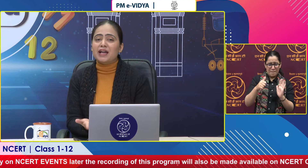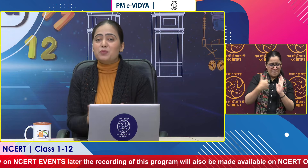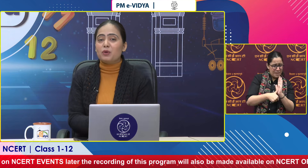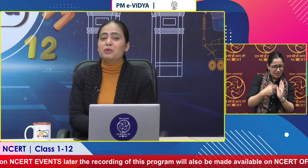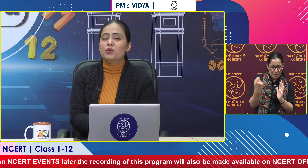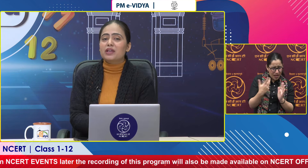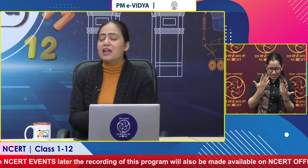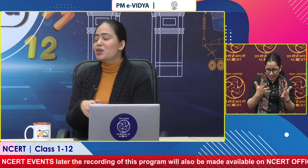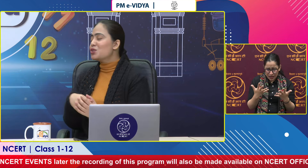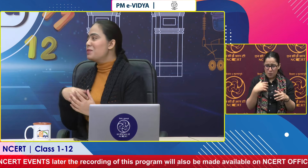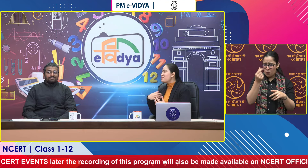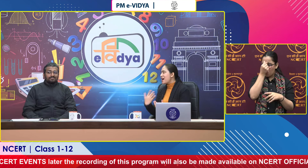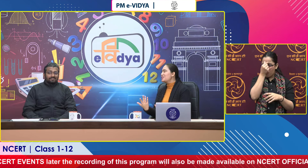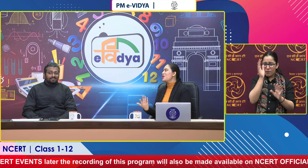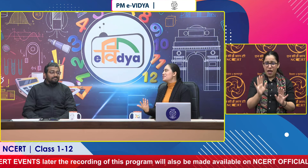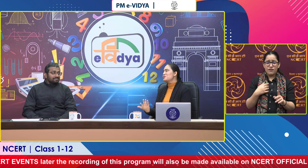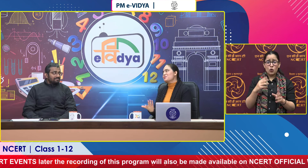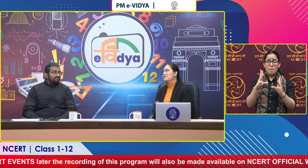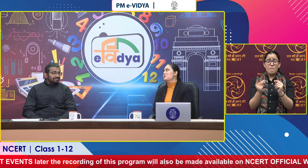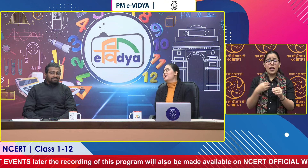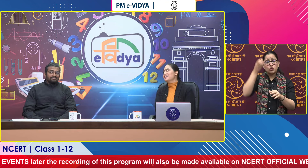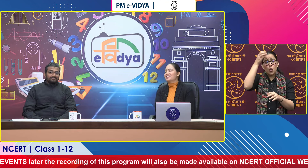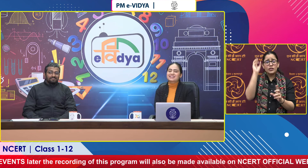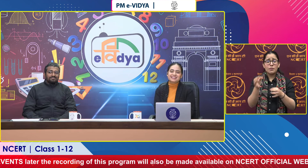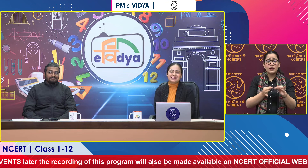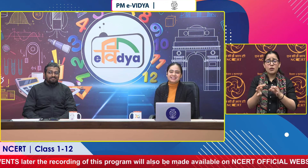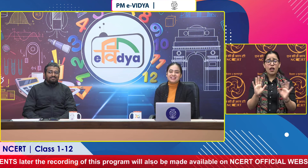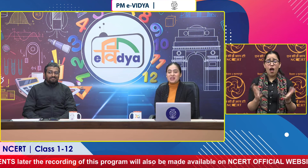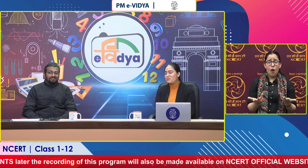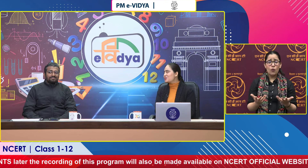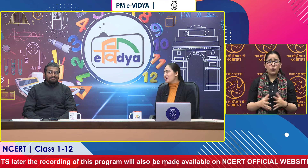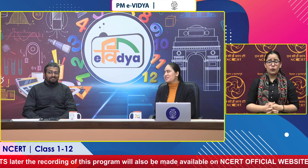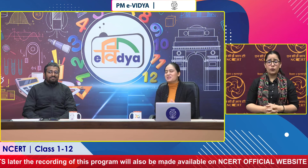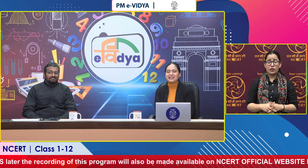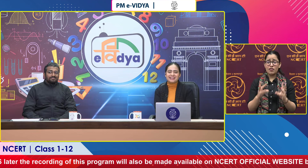आई, प्रॉब्लम हो रही है, तो सर मैथ्स के कॉन्सेप्ट्स को हम कैसे बताएंगे, या नंबर्स को कैसे बताएंगे?